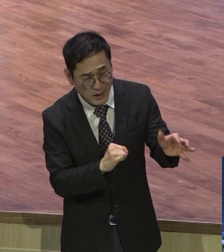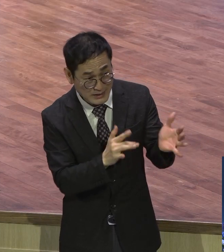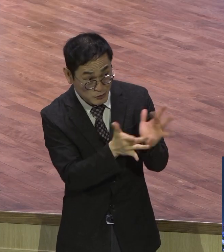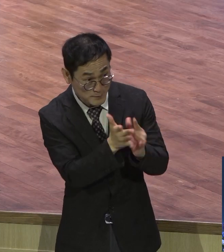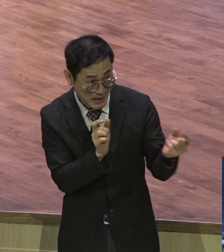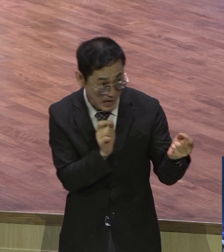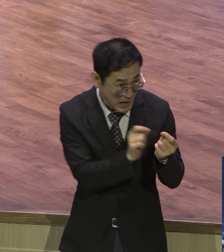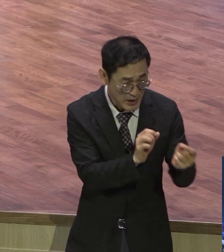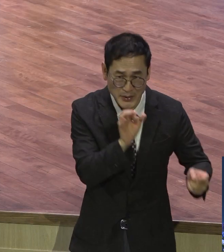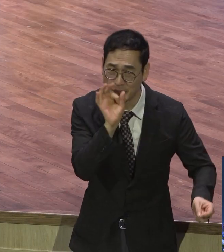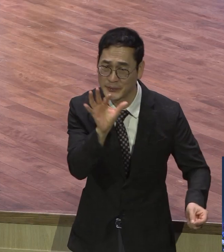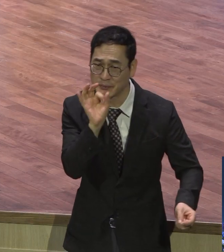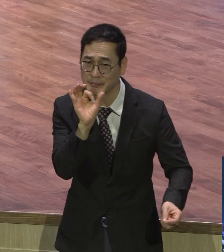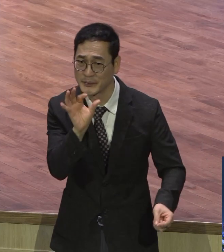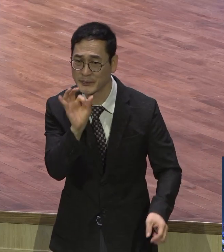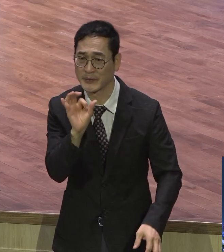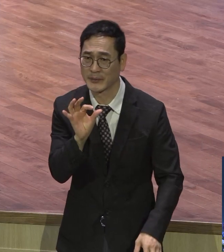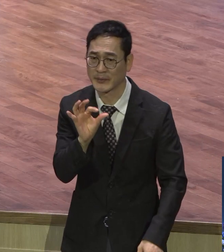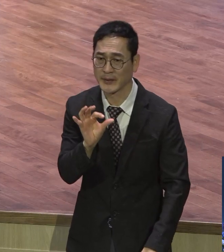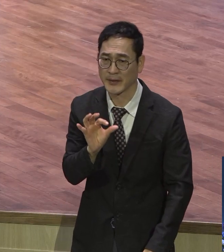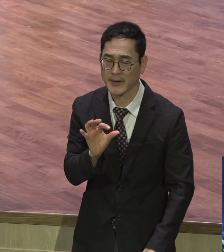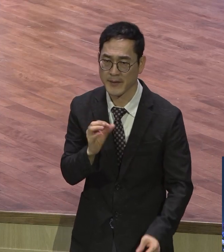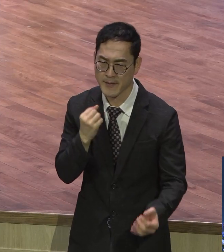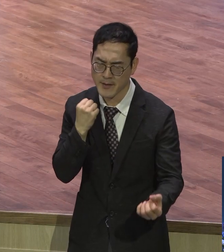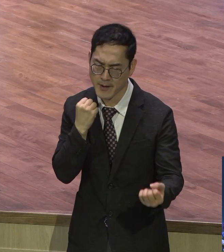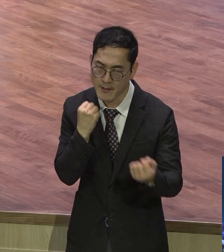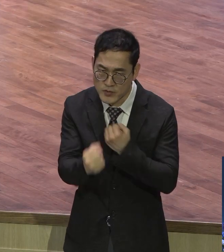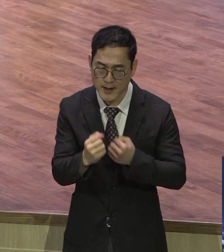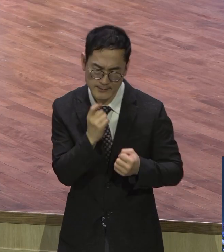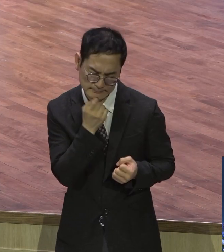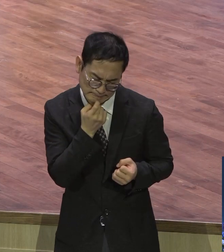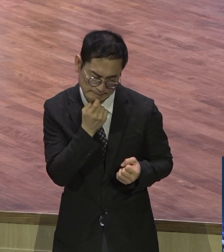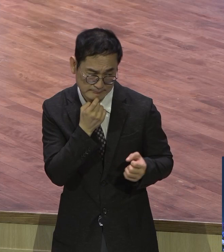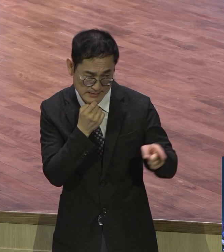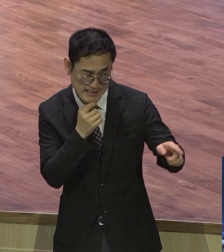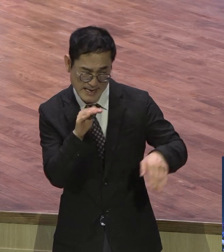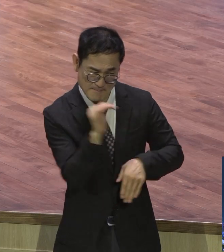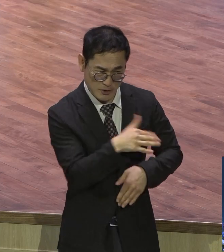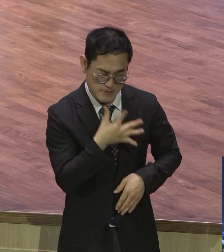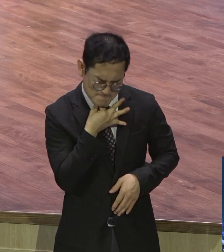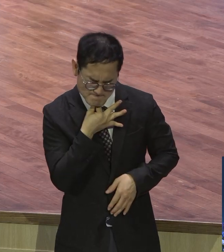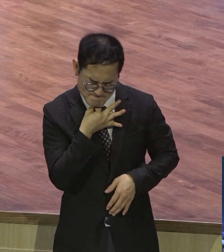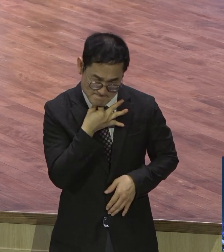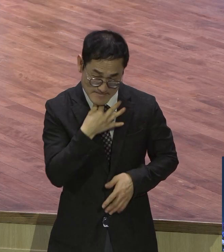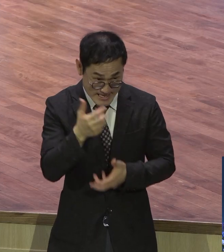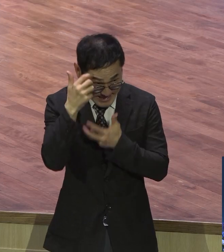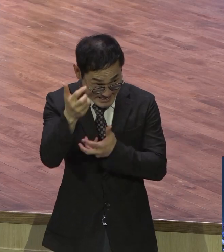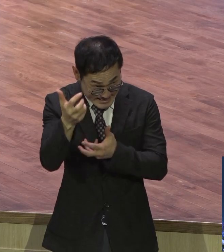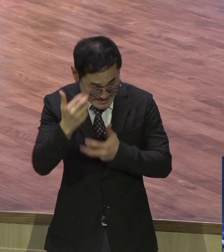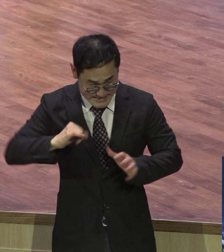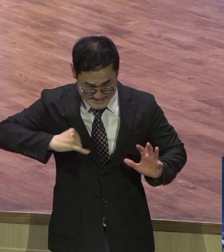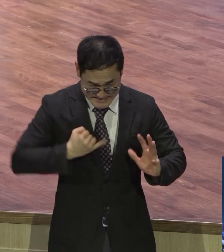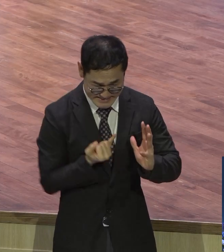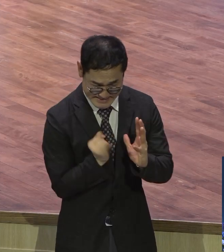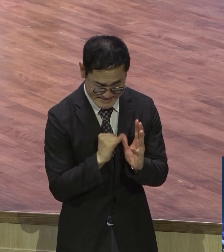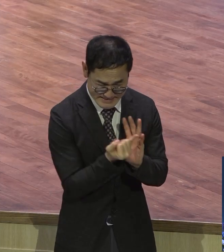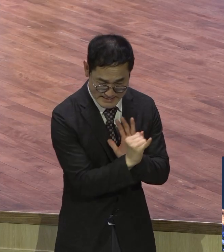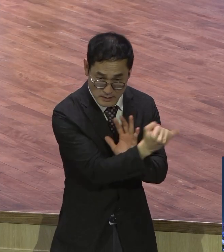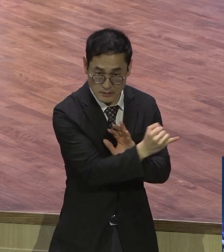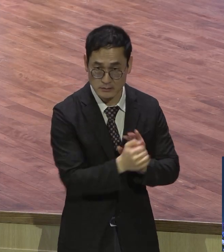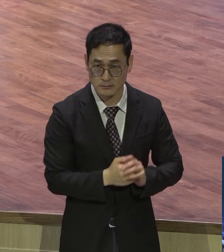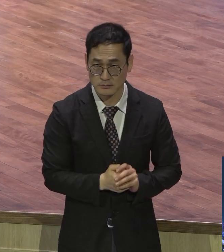그 길을 타고 들어가서 만져야 되겠다는 것은 보통 행동이 아니에요 왜냐 이